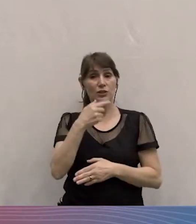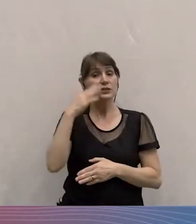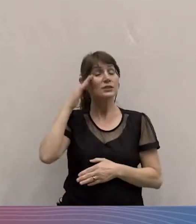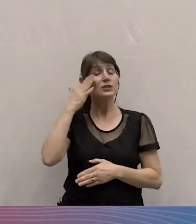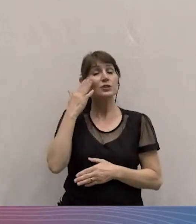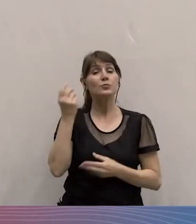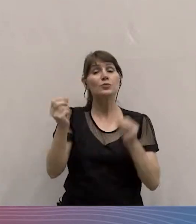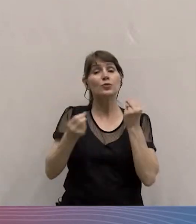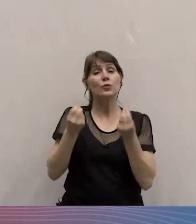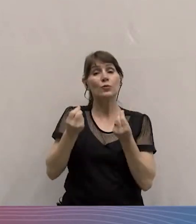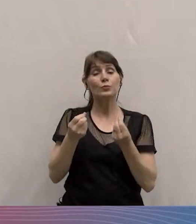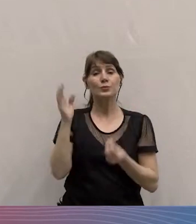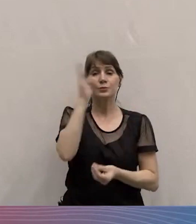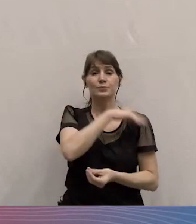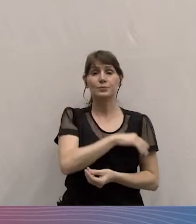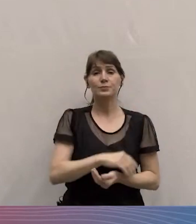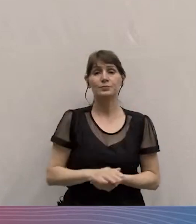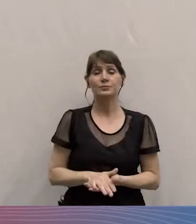como